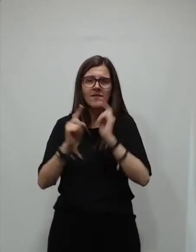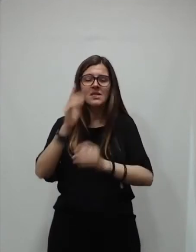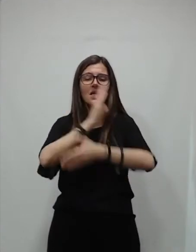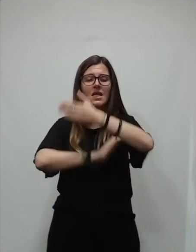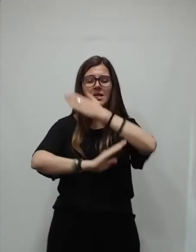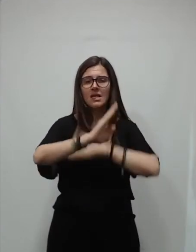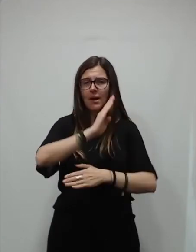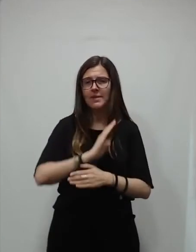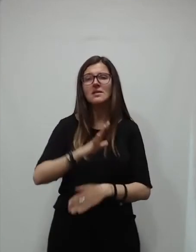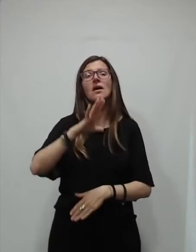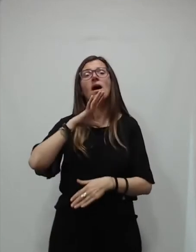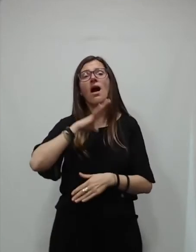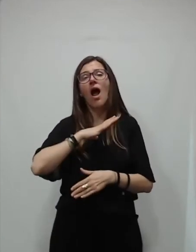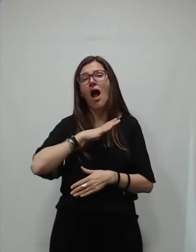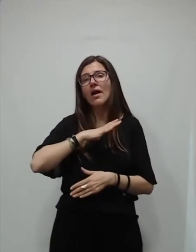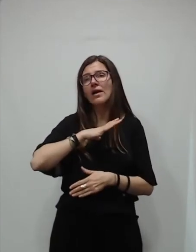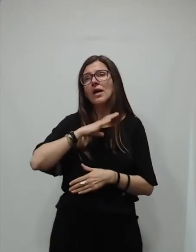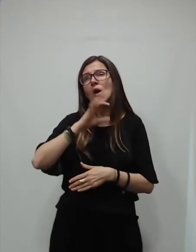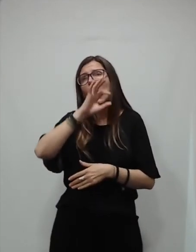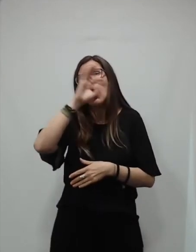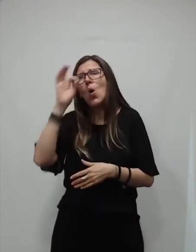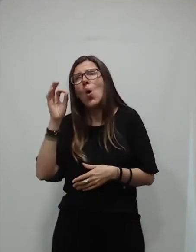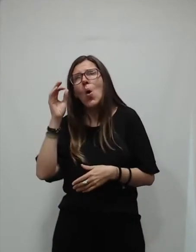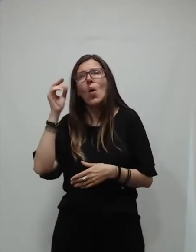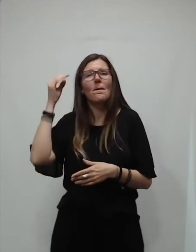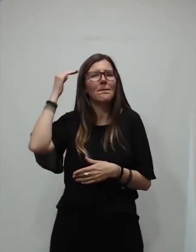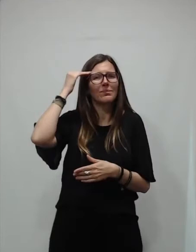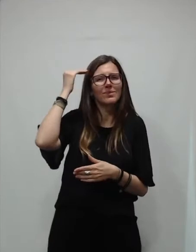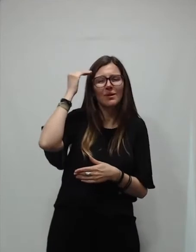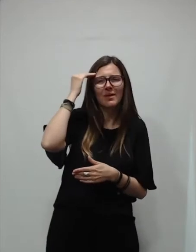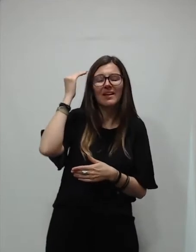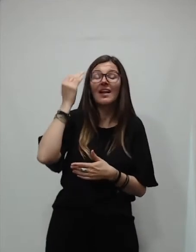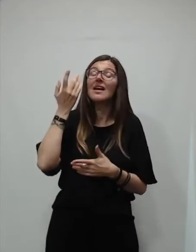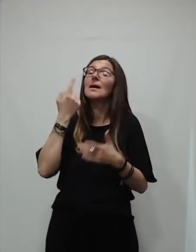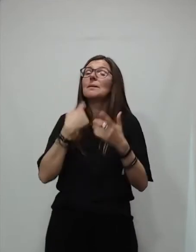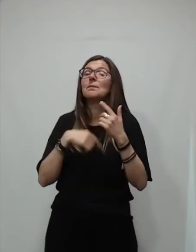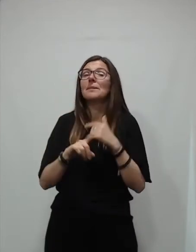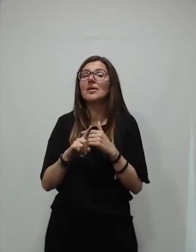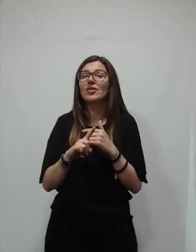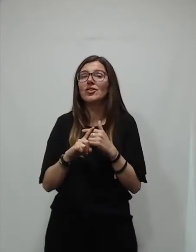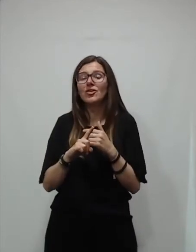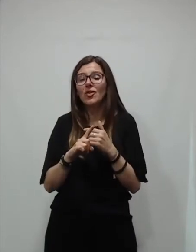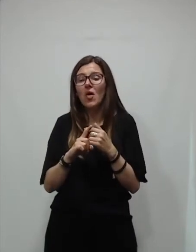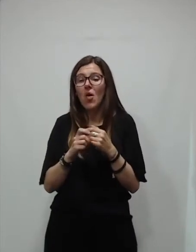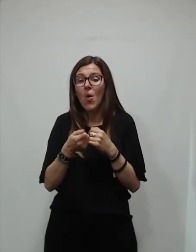con sufrimiento psíquico. No hay un registro, porque